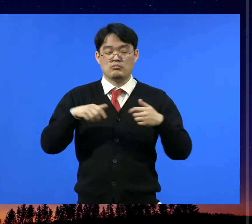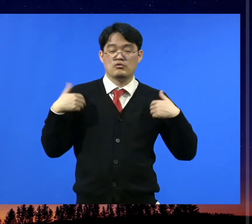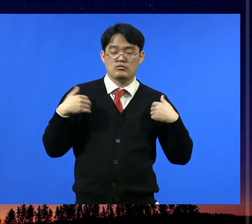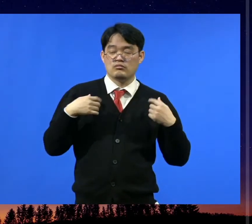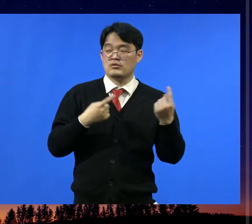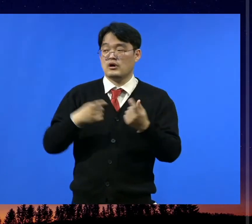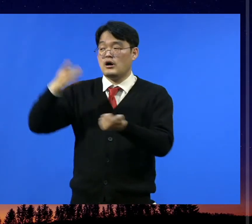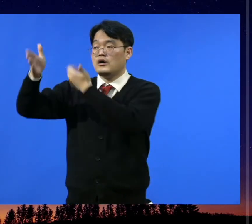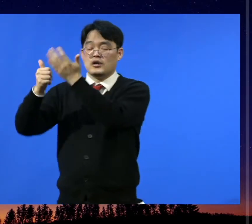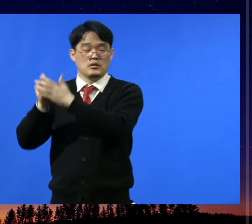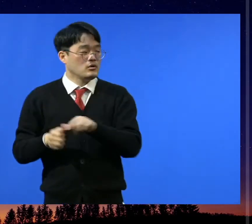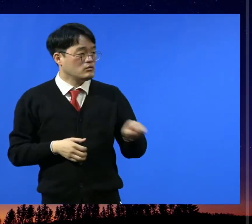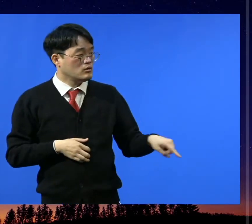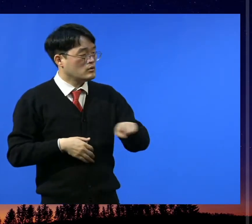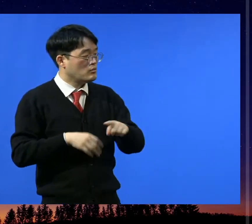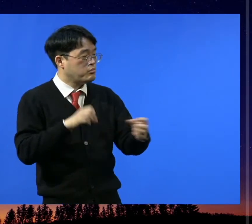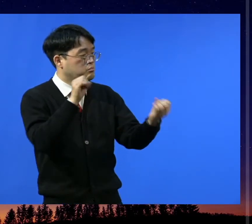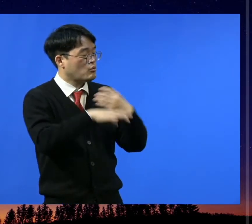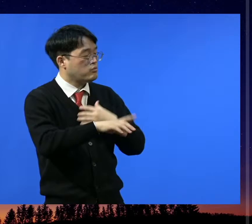뭘 응답해 주셔야 될지도,